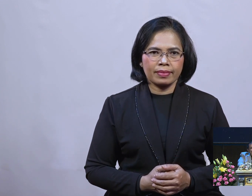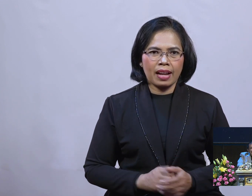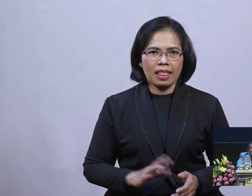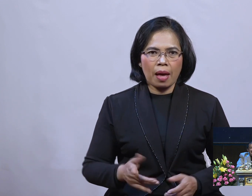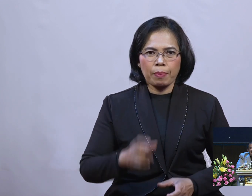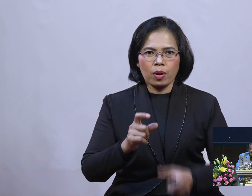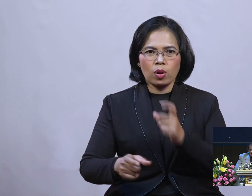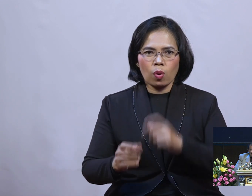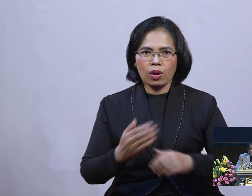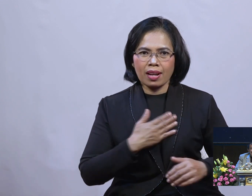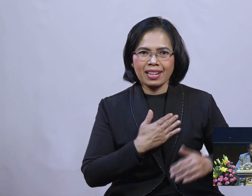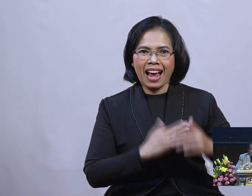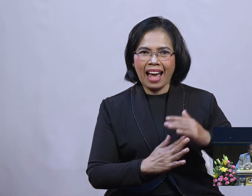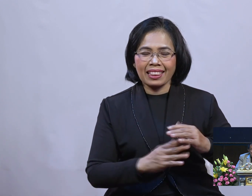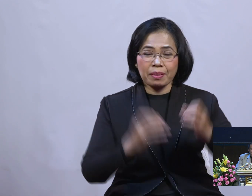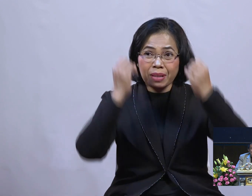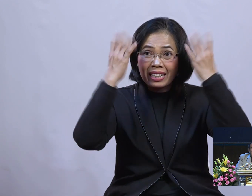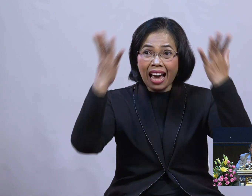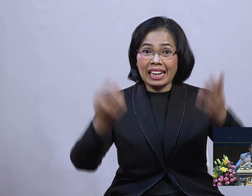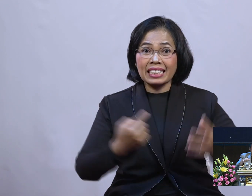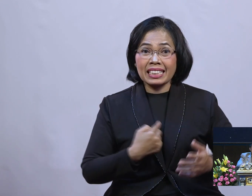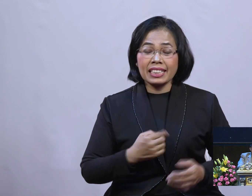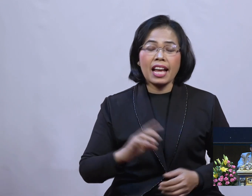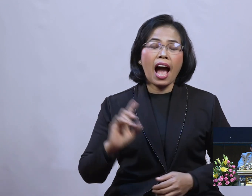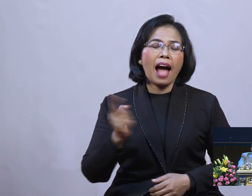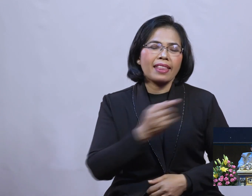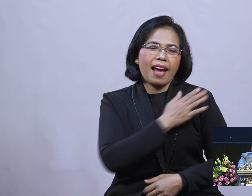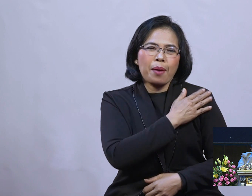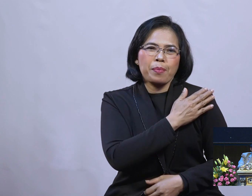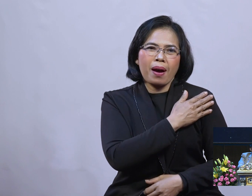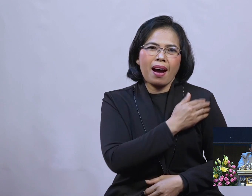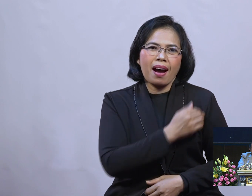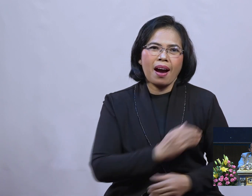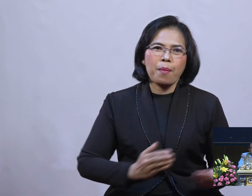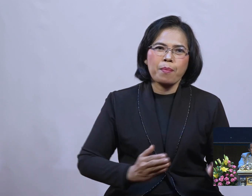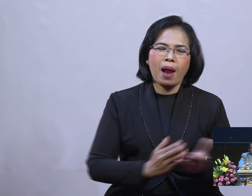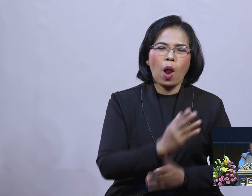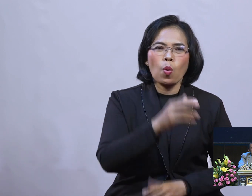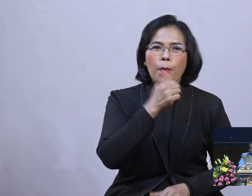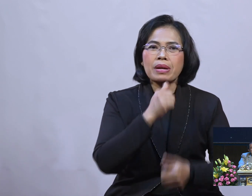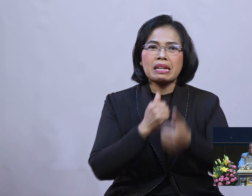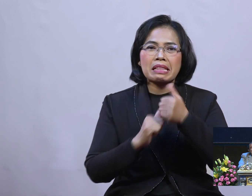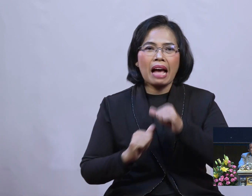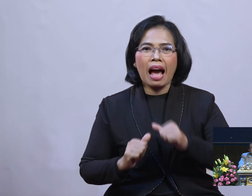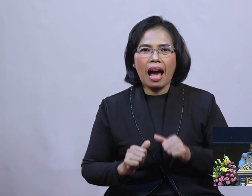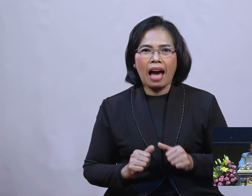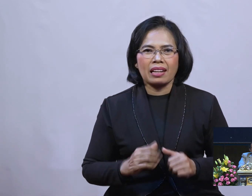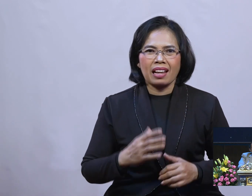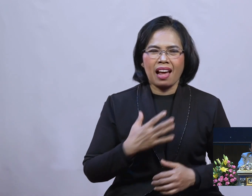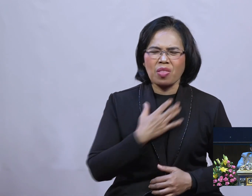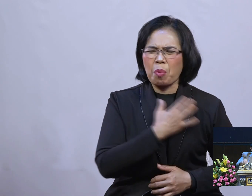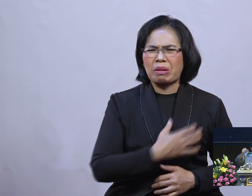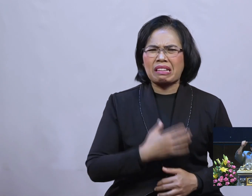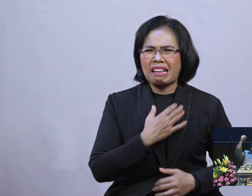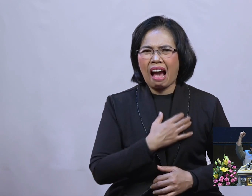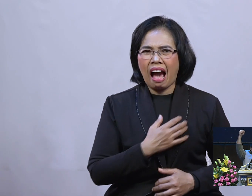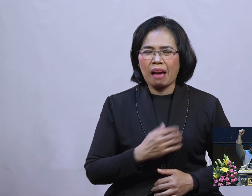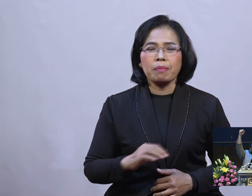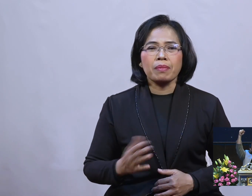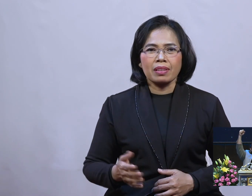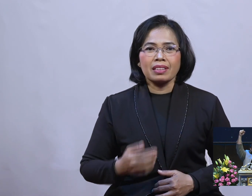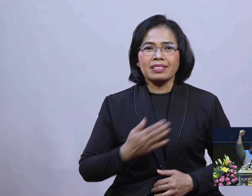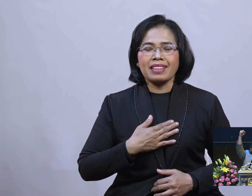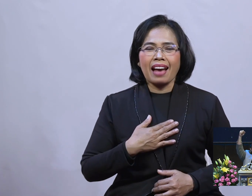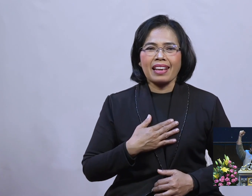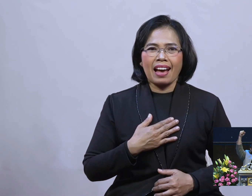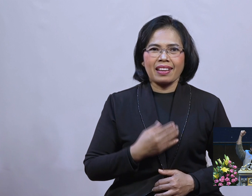Hai tapi orang-orang yang rendah hati dan menyadari dirinya hamba melalui penderitaan bagaimanapun Dia berkata